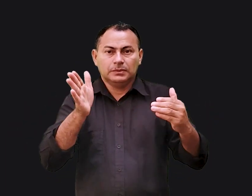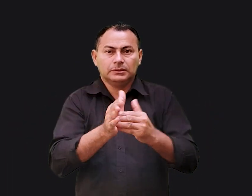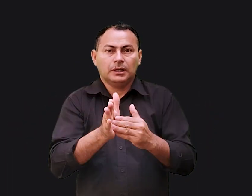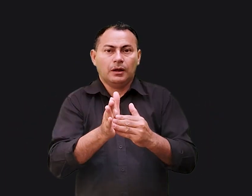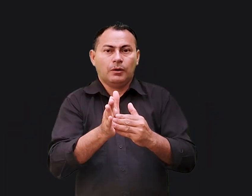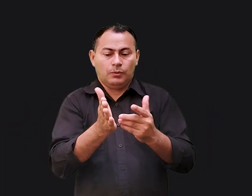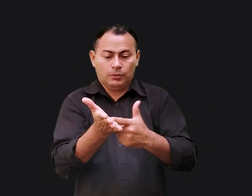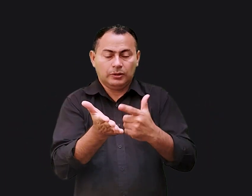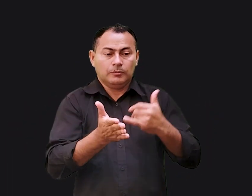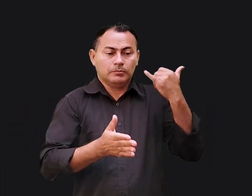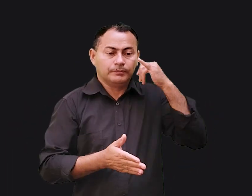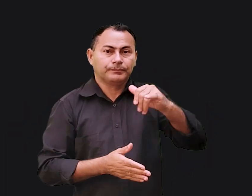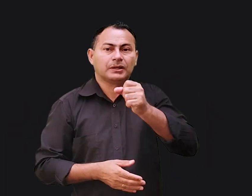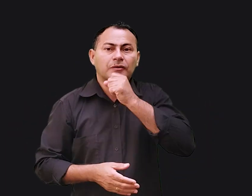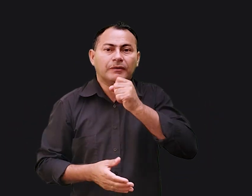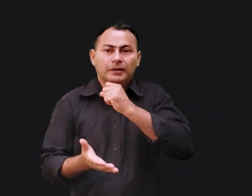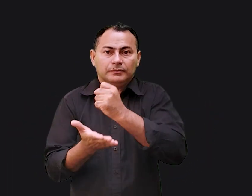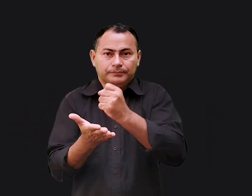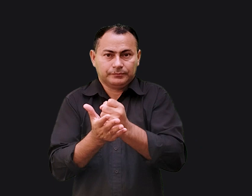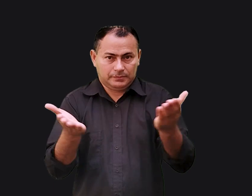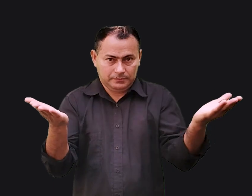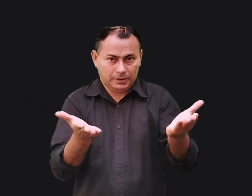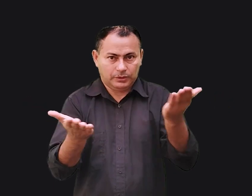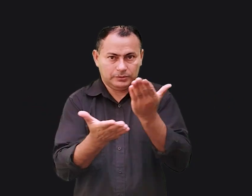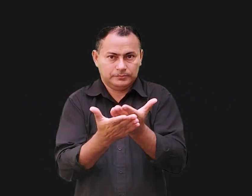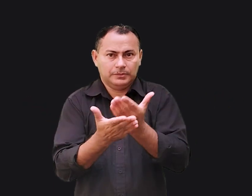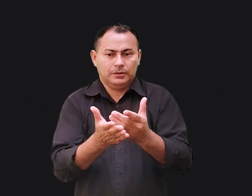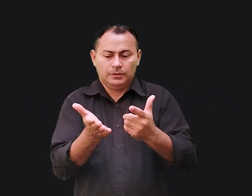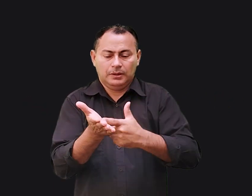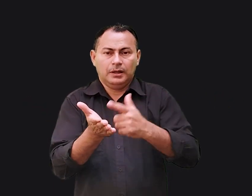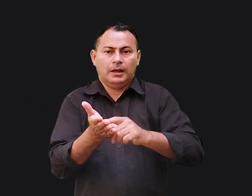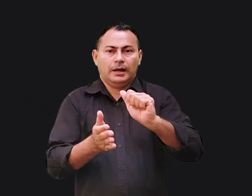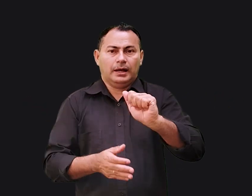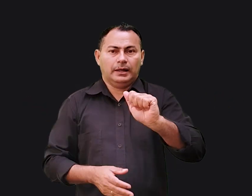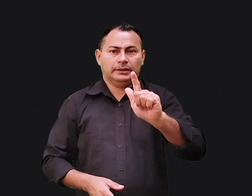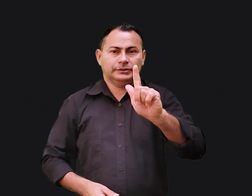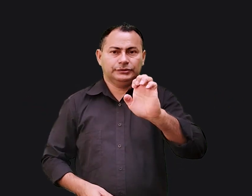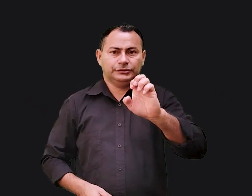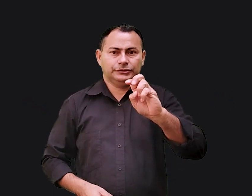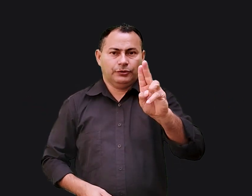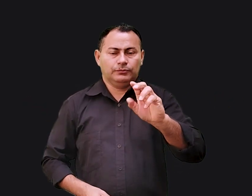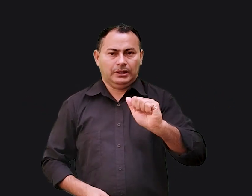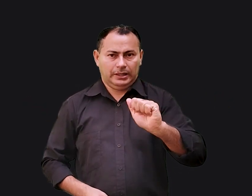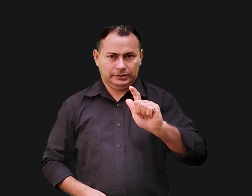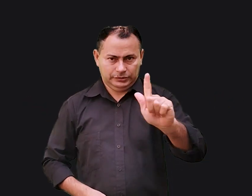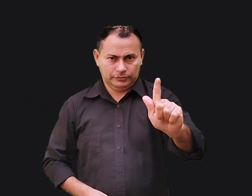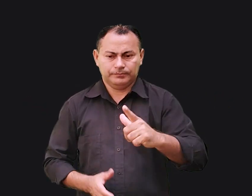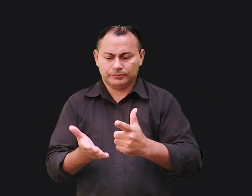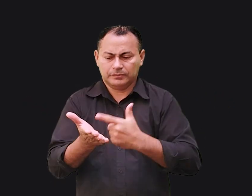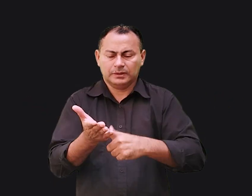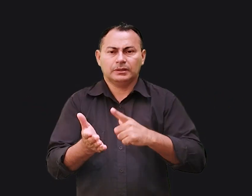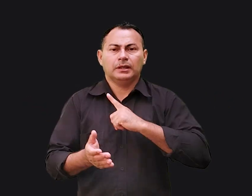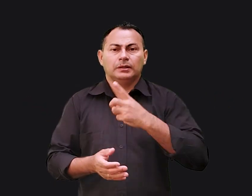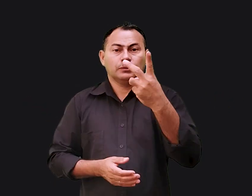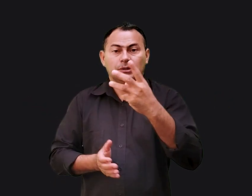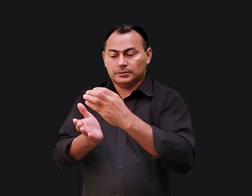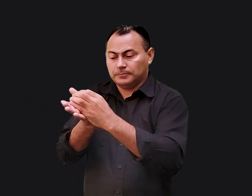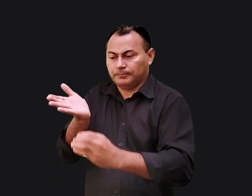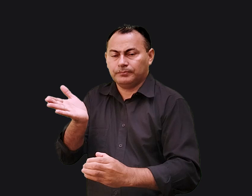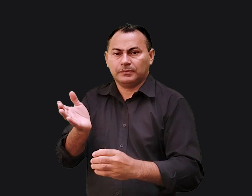os livros proféticos do Velho Testamento e agora estamos estudando o livro de Ageu. Esse livro tem apenas 2 capítulos.